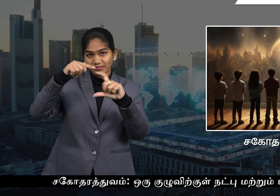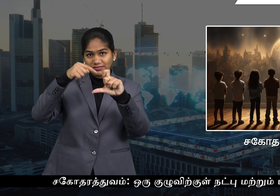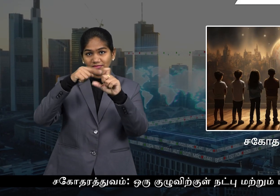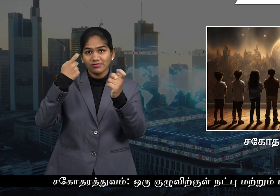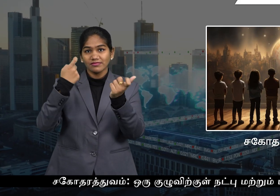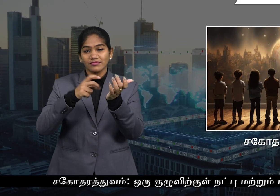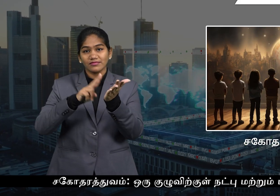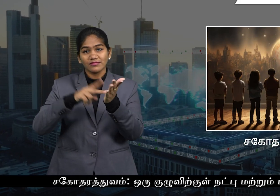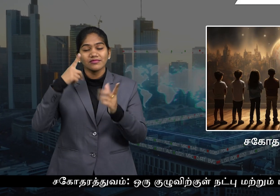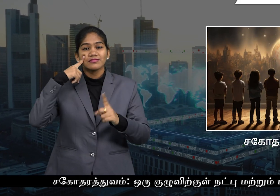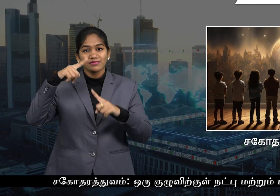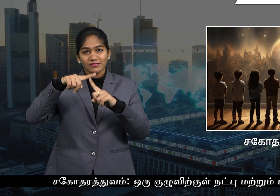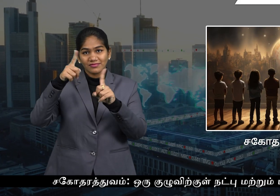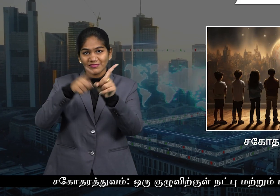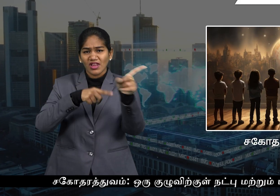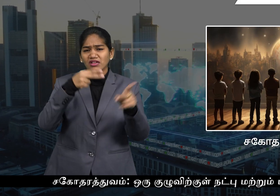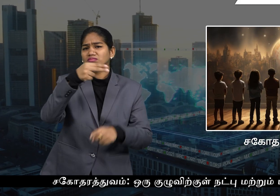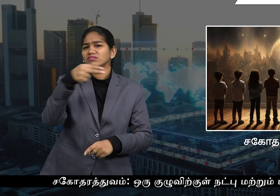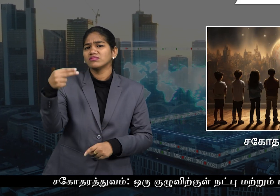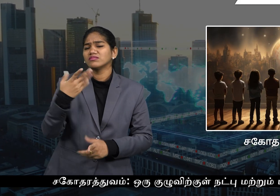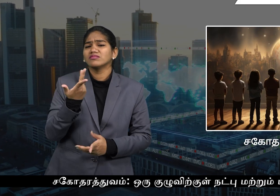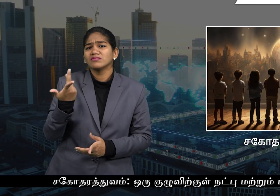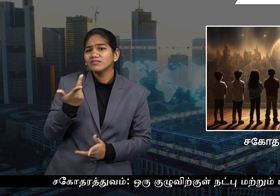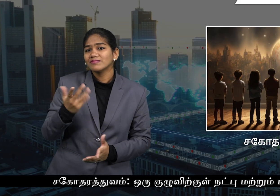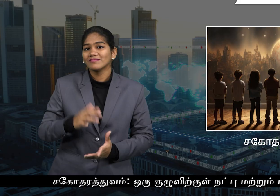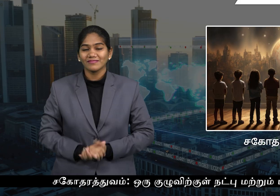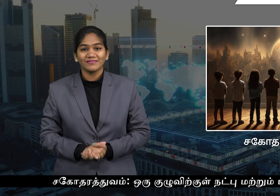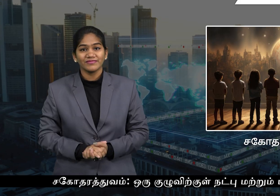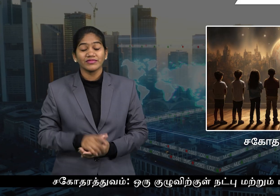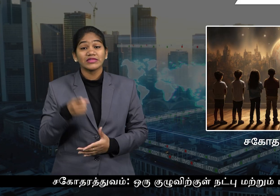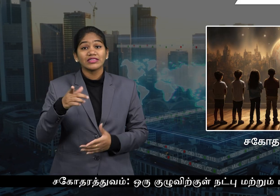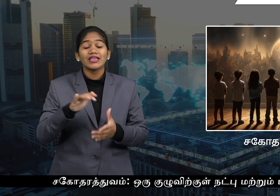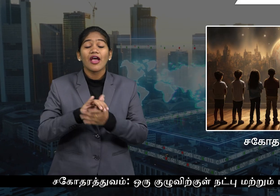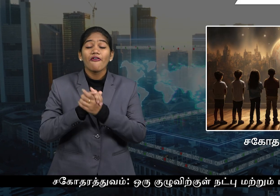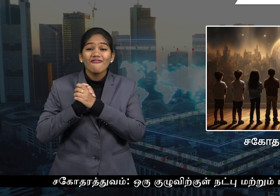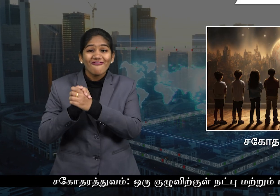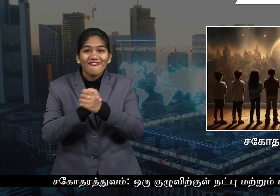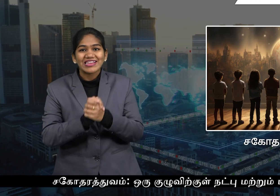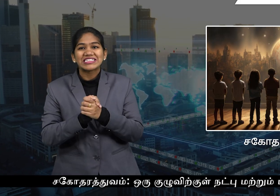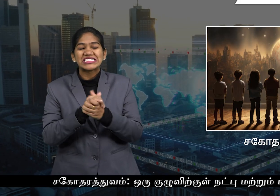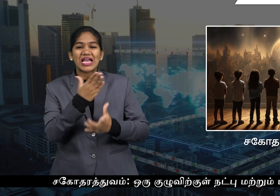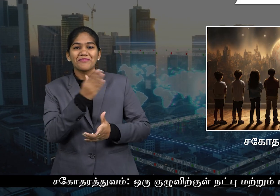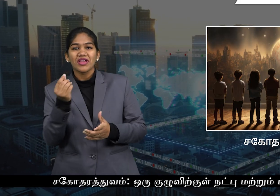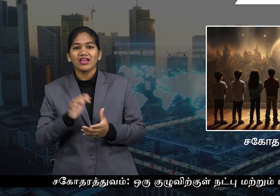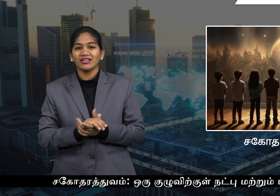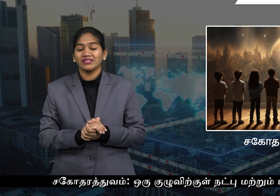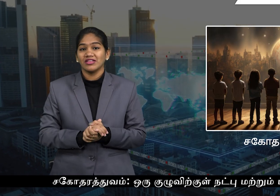சகோதரத்துவம், ஒரு குழுவிற்குள் நட்பு மற்றும் பரஸ்பர ஆதரவு.